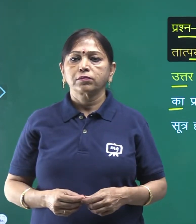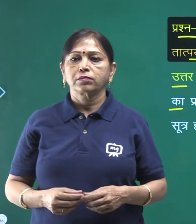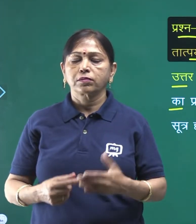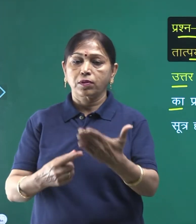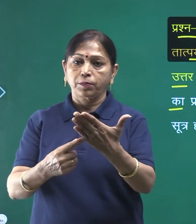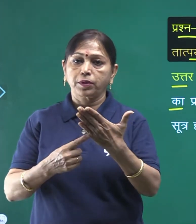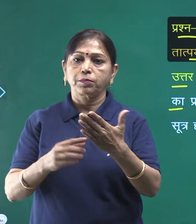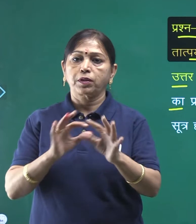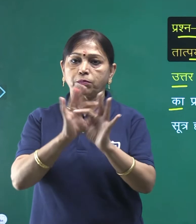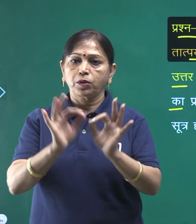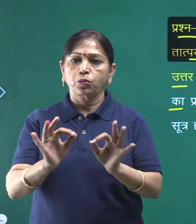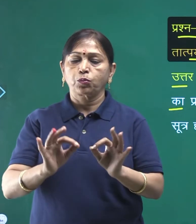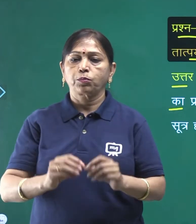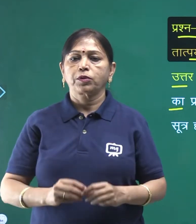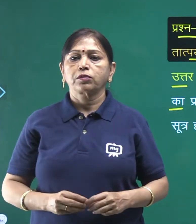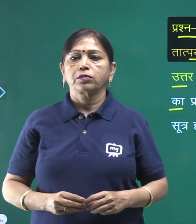प्रतीकात्मक रूप